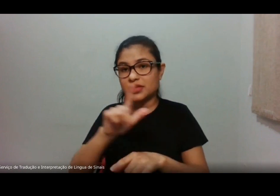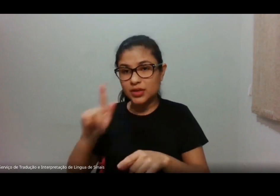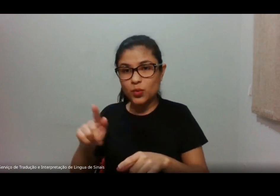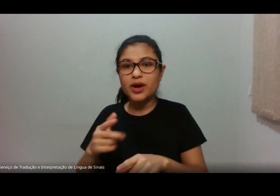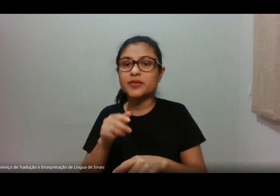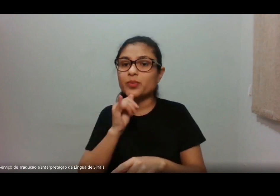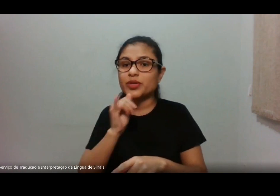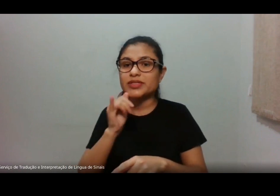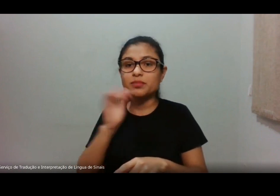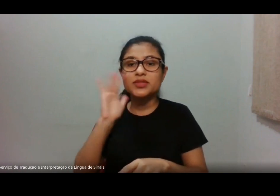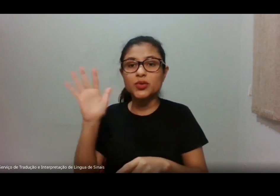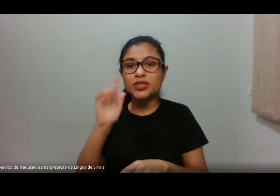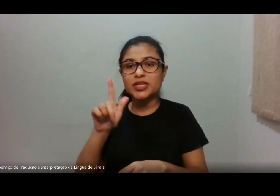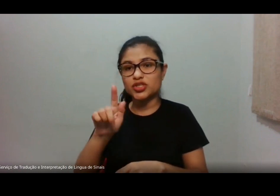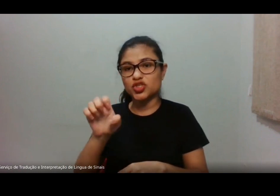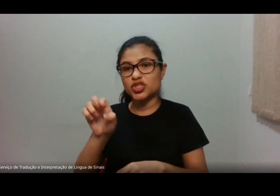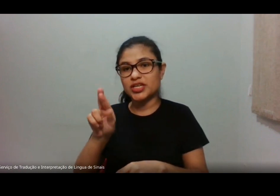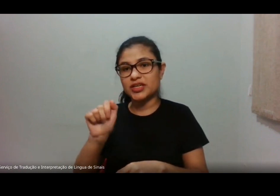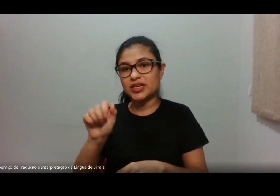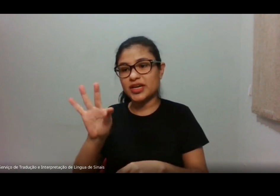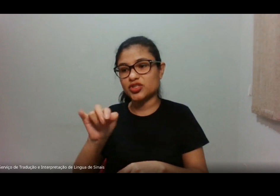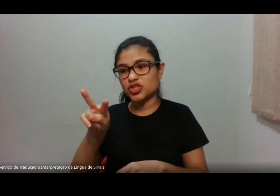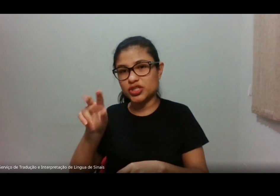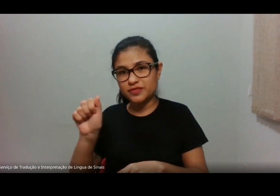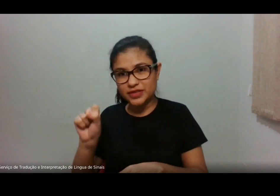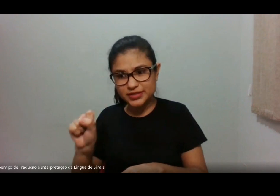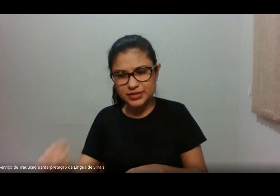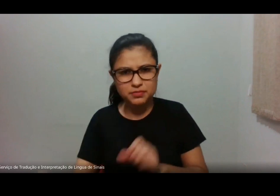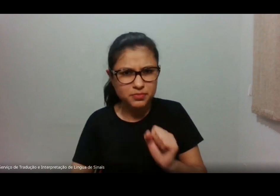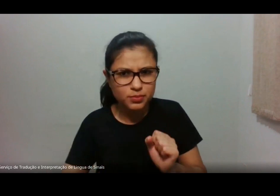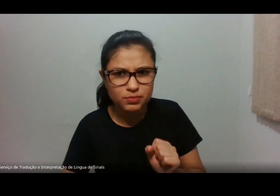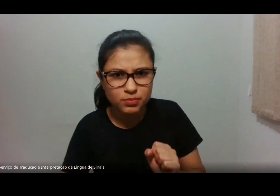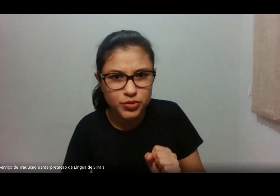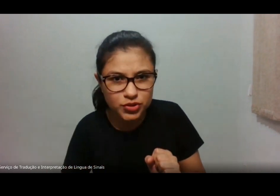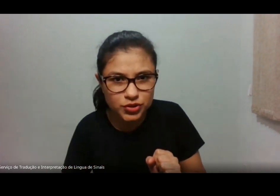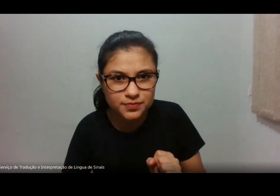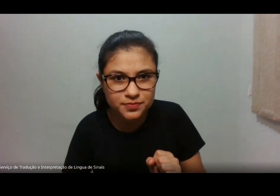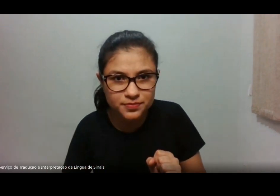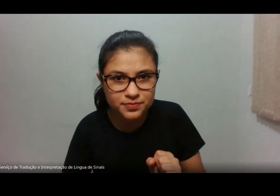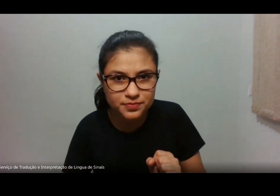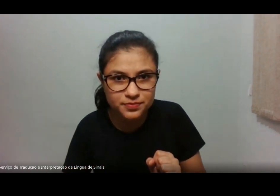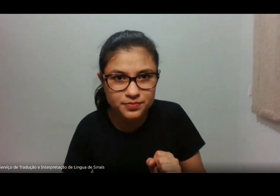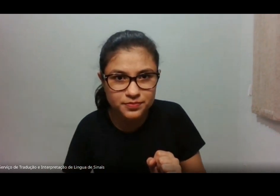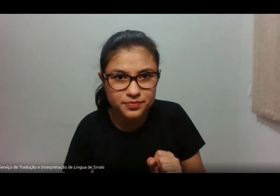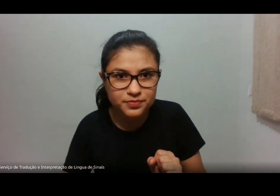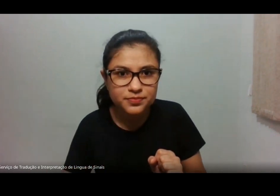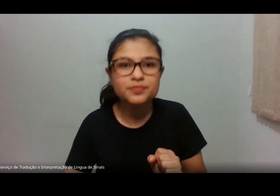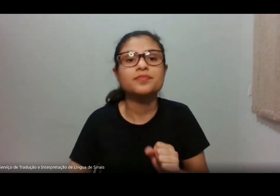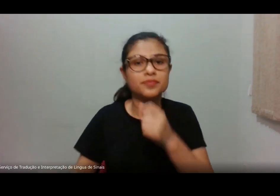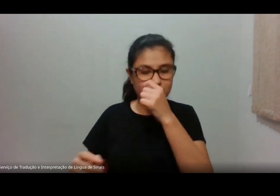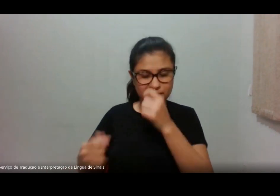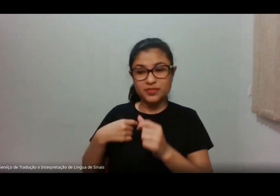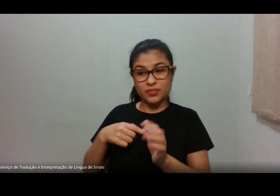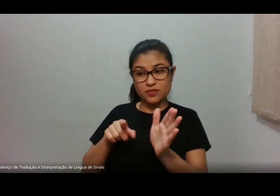gerativas? Sem dúvida, eu vou começar pelo Marcelo e depois outro Roberto. Eu acho que a gente ainda vive essa ilusão de que